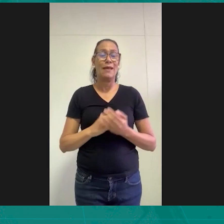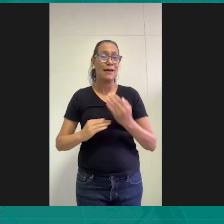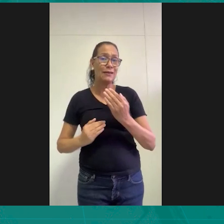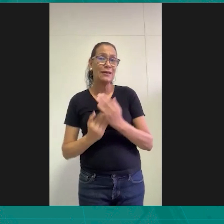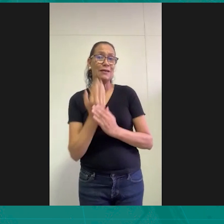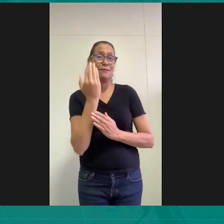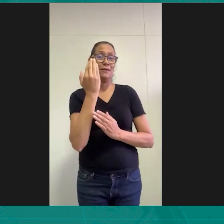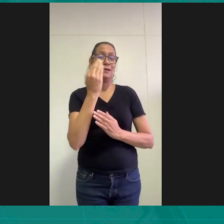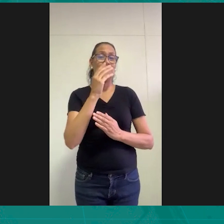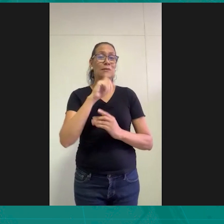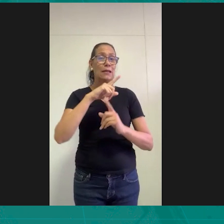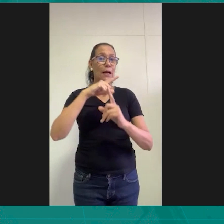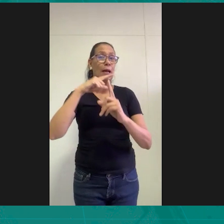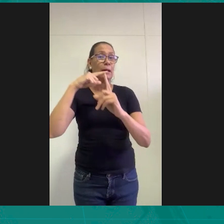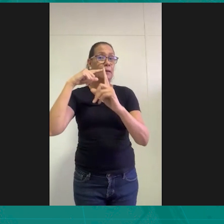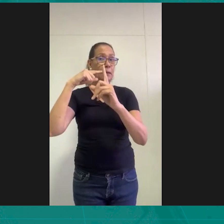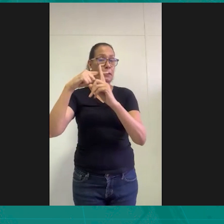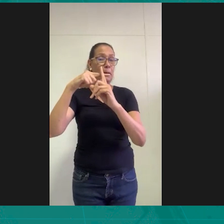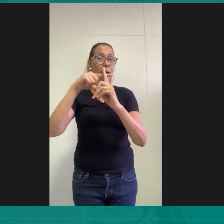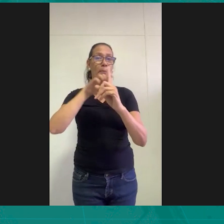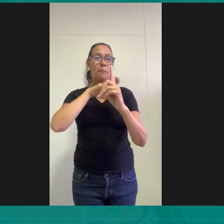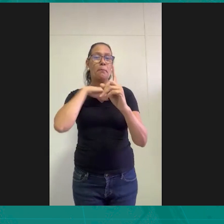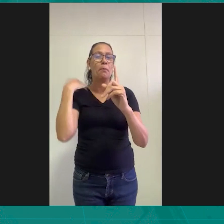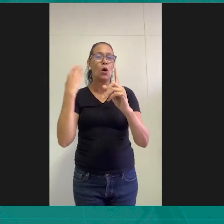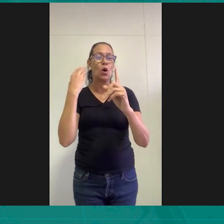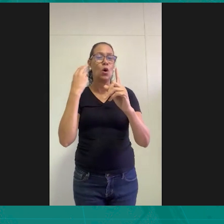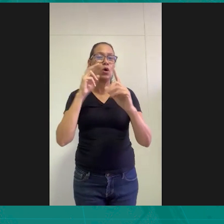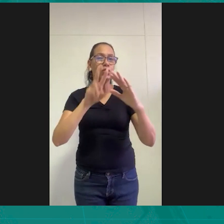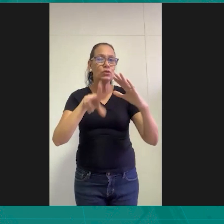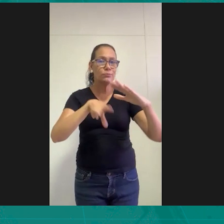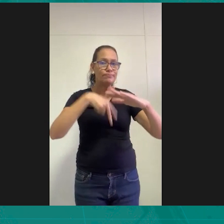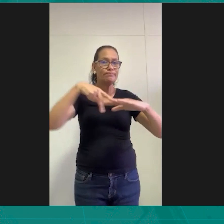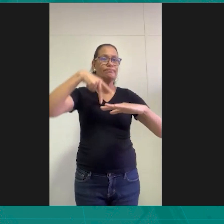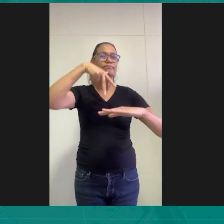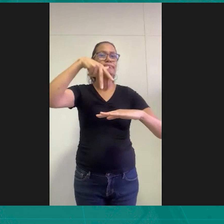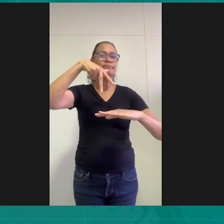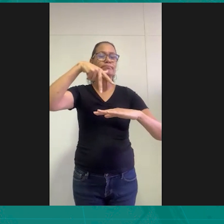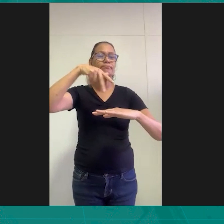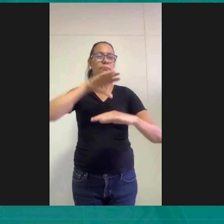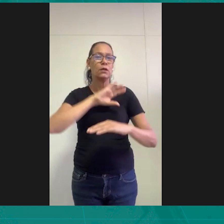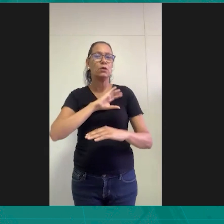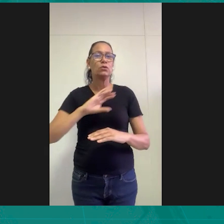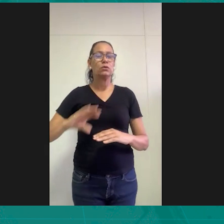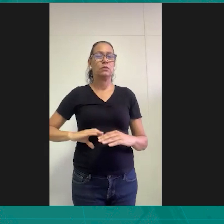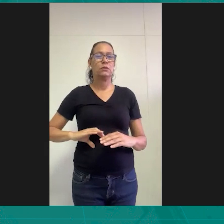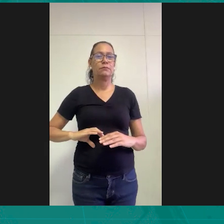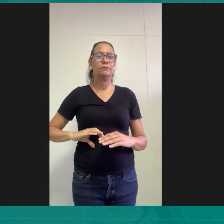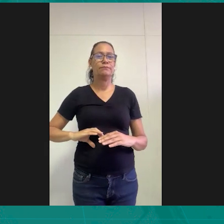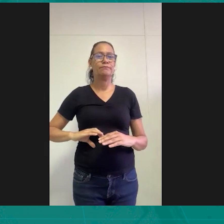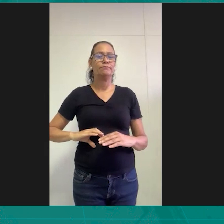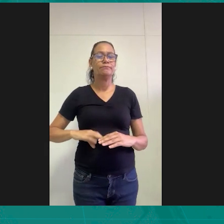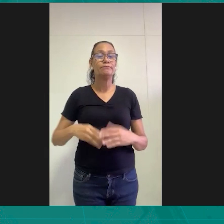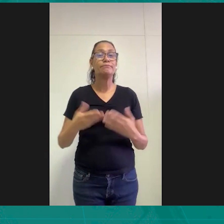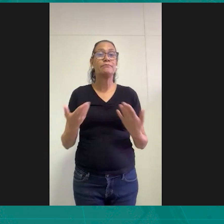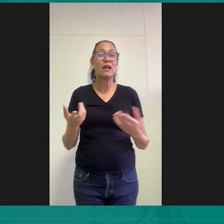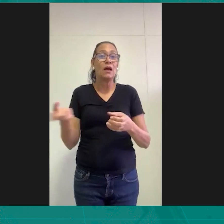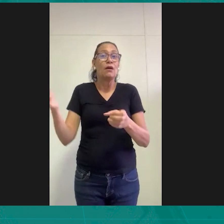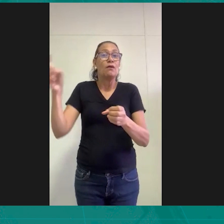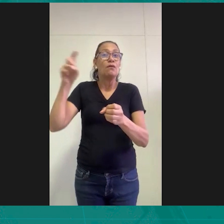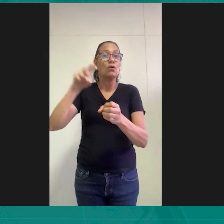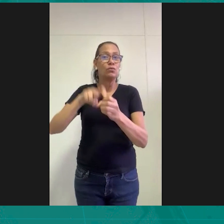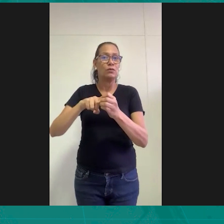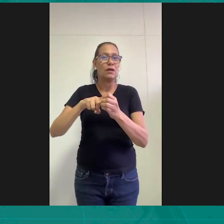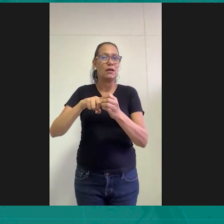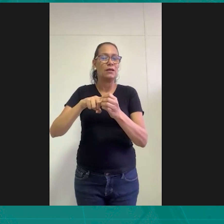ressurreição de Cristo. Aí Ele voltaria como o Espírito, que eu já li com